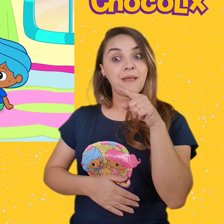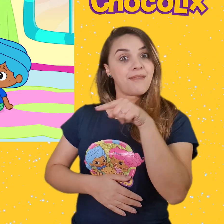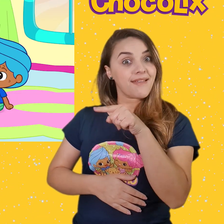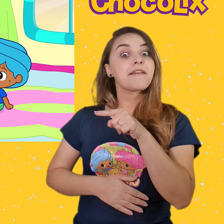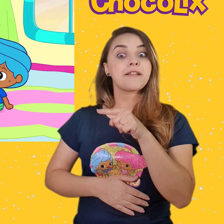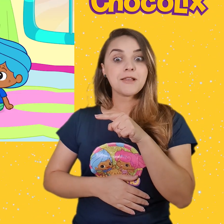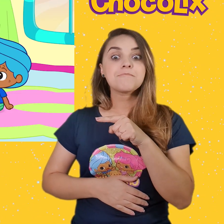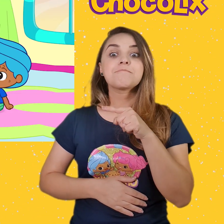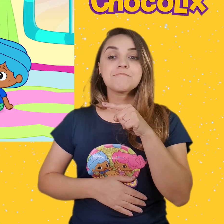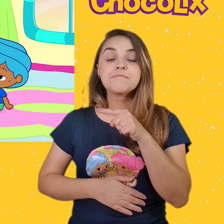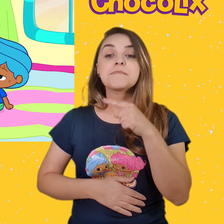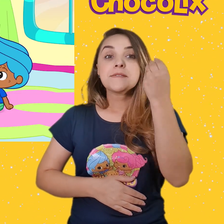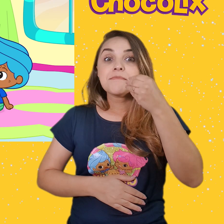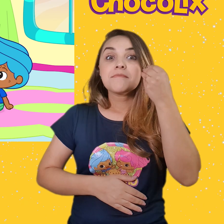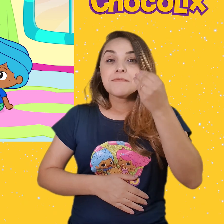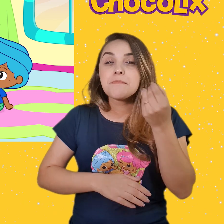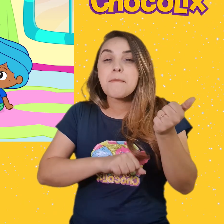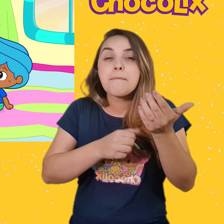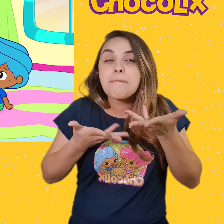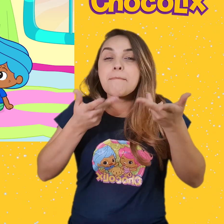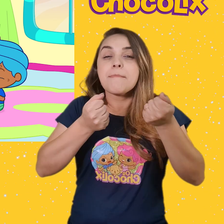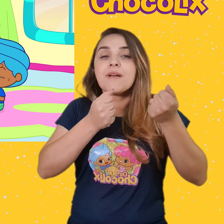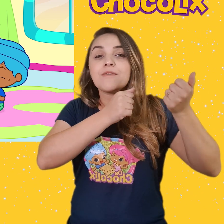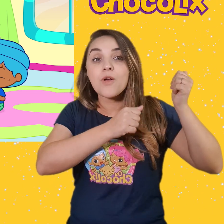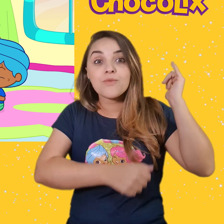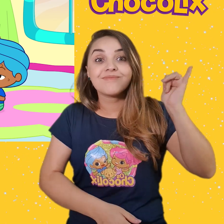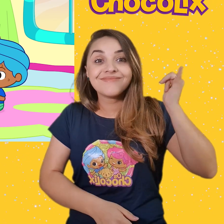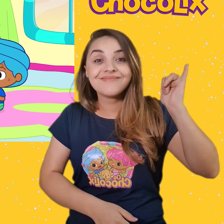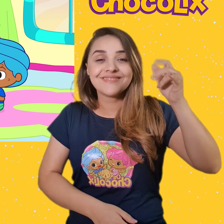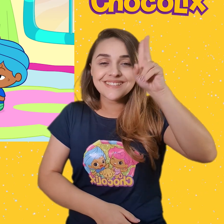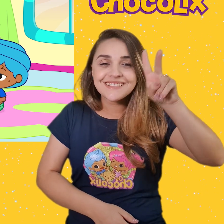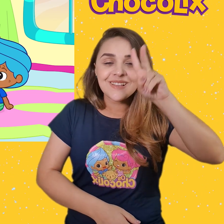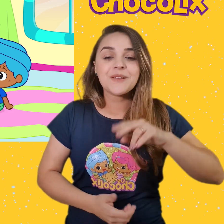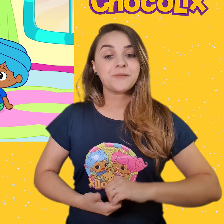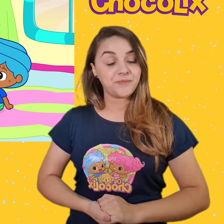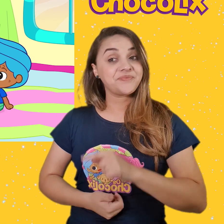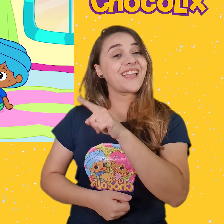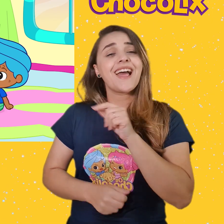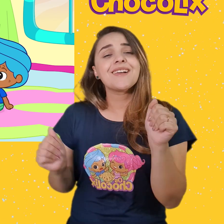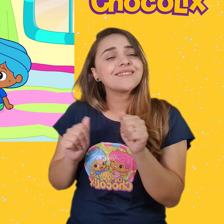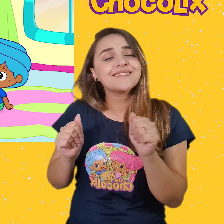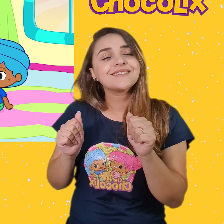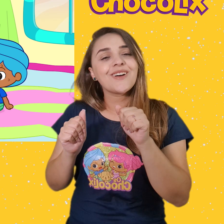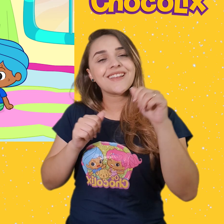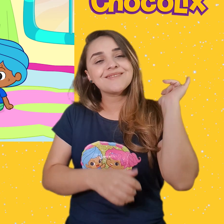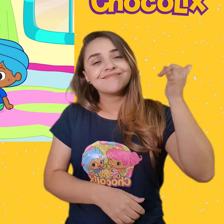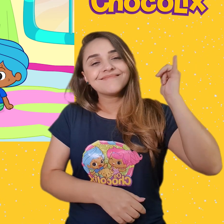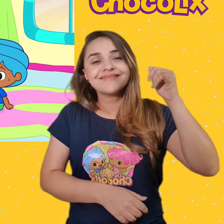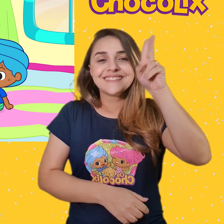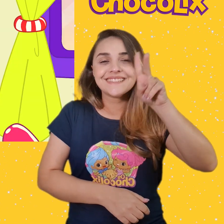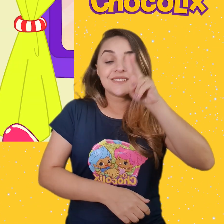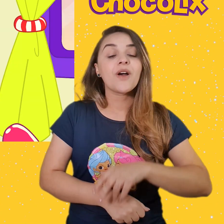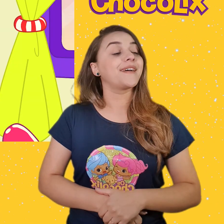histórias super legais? Ai, eu adoro ouvir histórias. Eu também. E a vovó adora contar. É